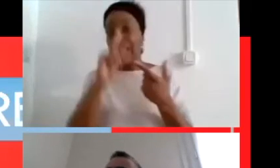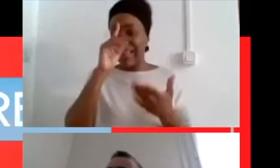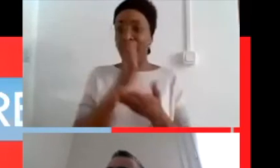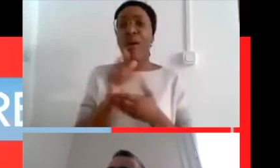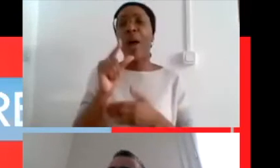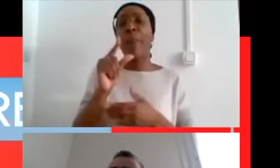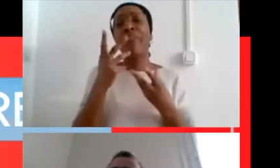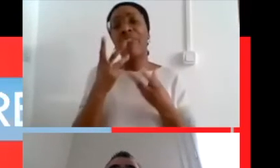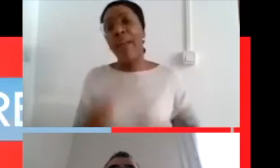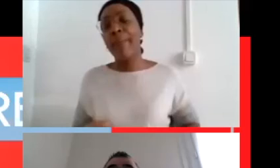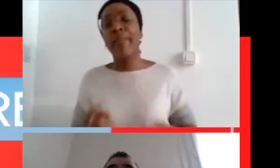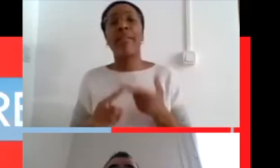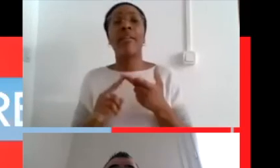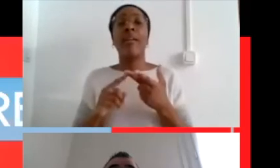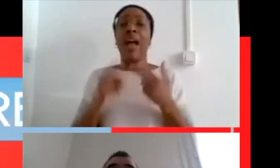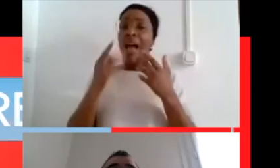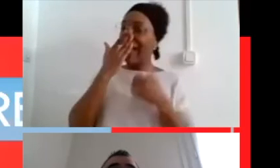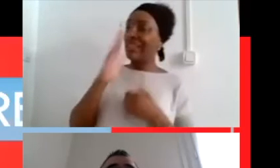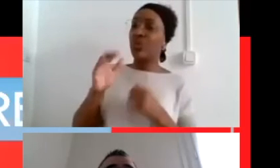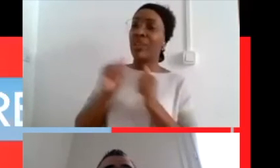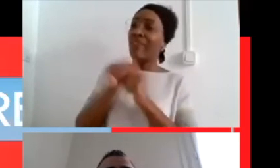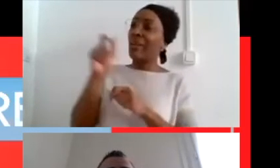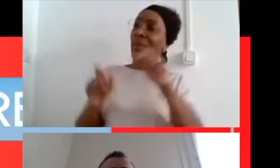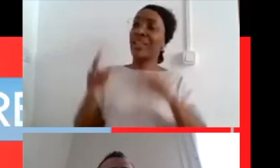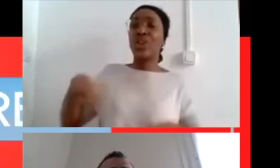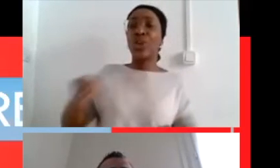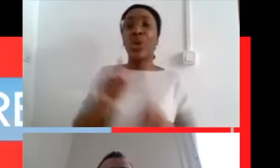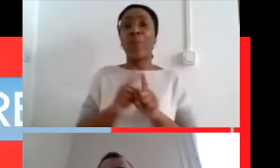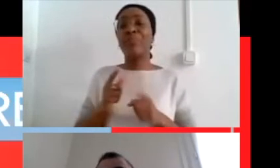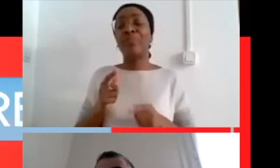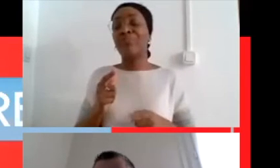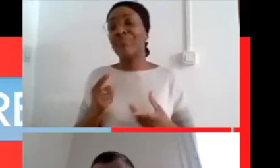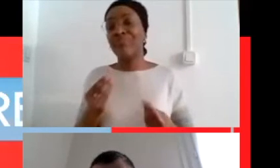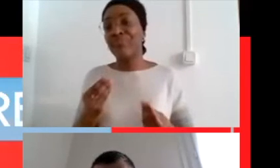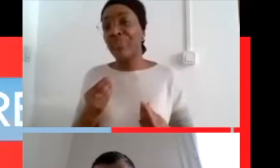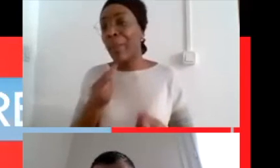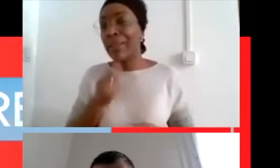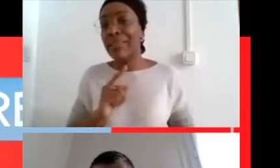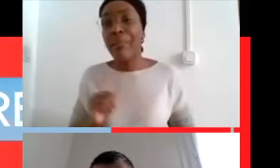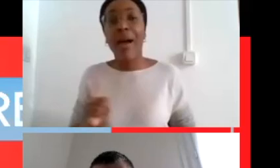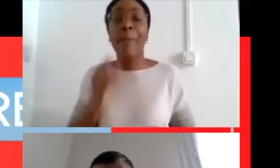vraiment d'appui envers moi, j'ai peut-être une impatience à écouter les autres. Seigneur, tu connais tout cela.